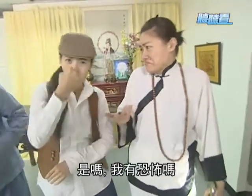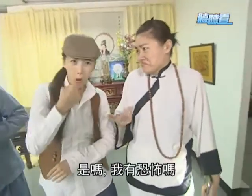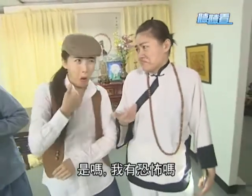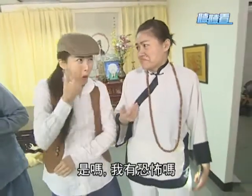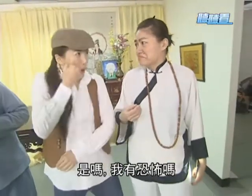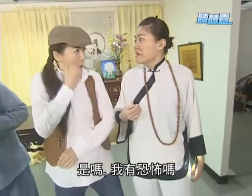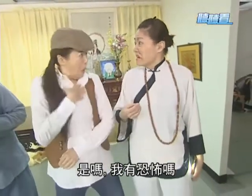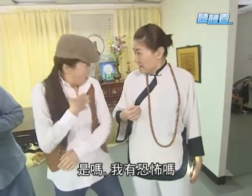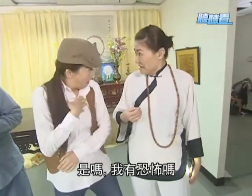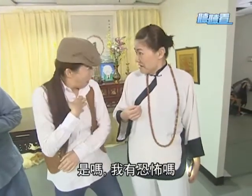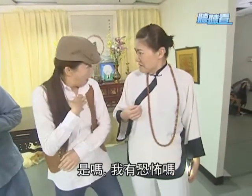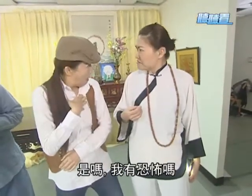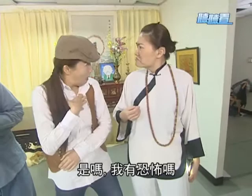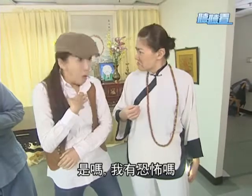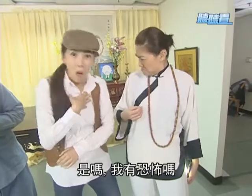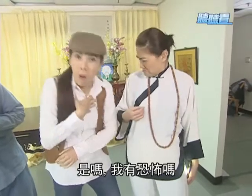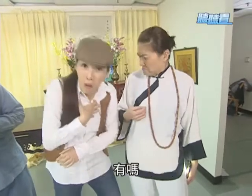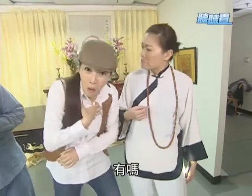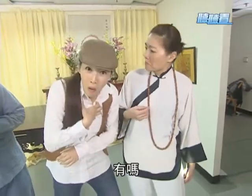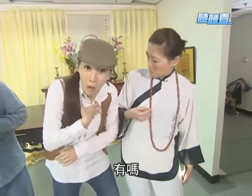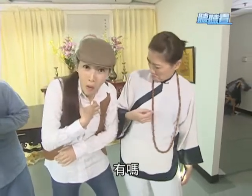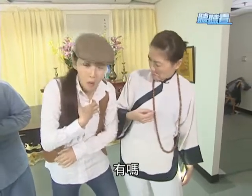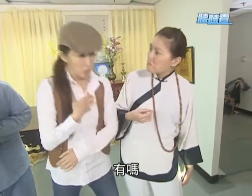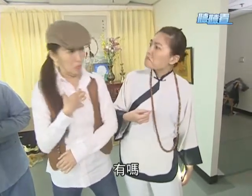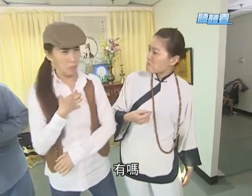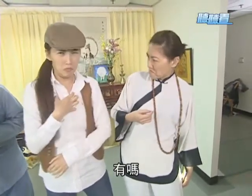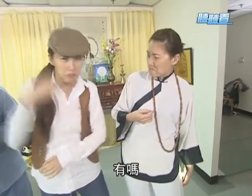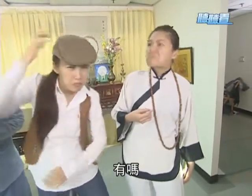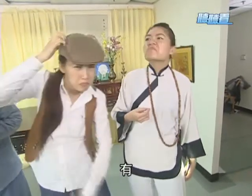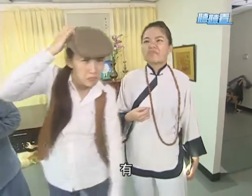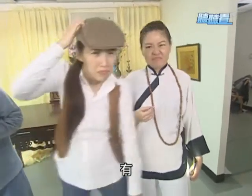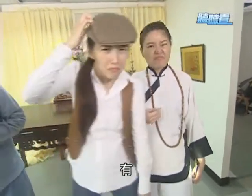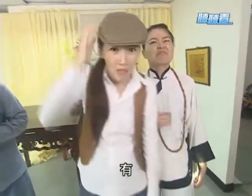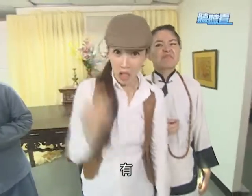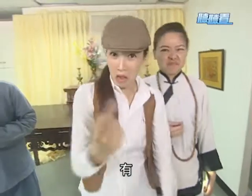怖吗？有吗？ 有。